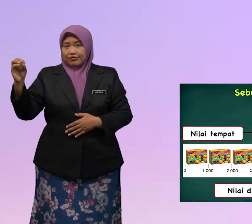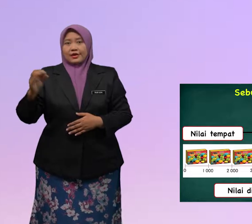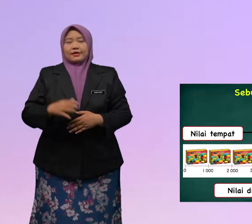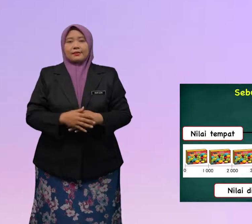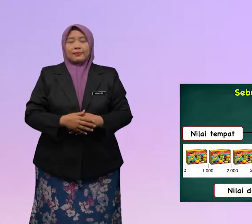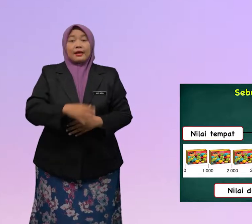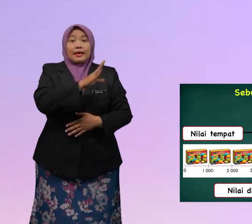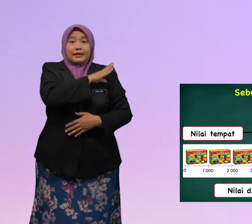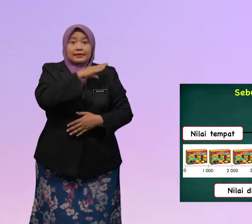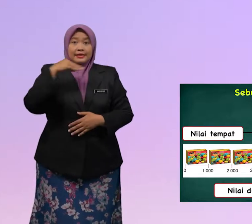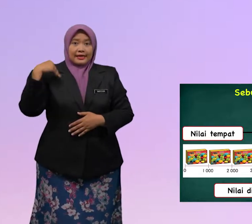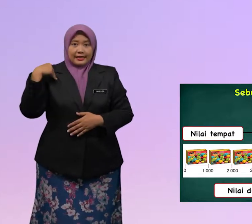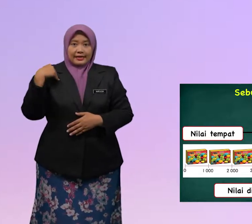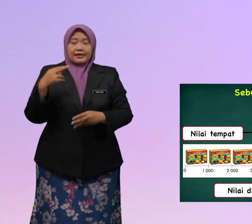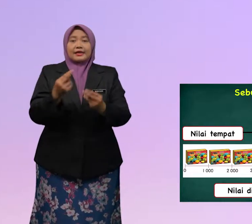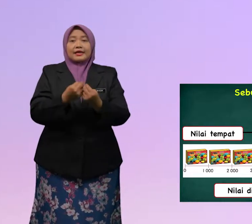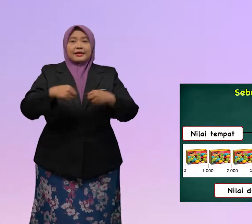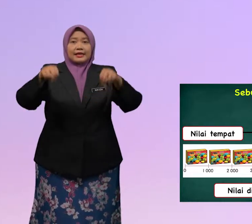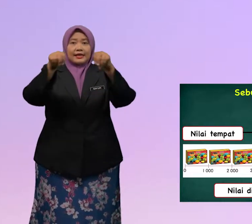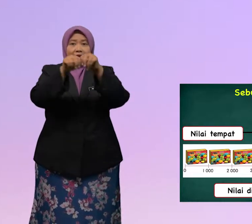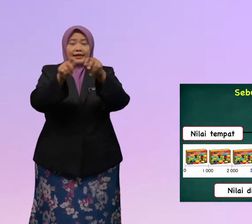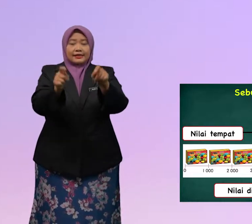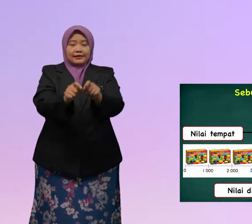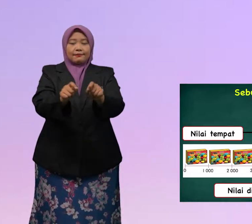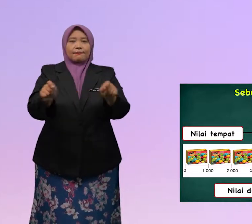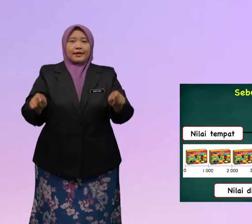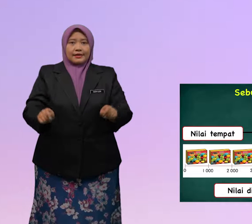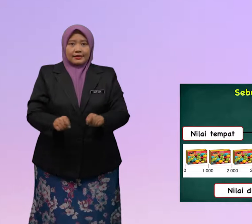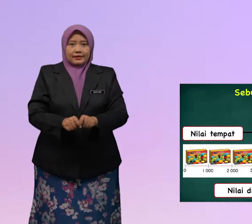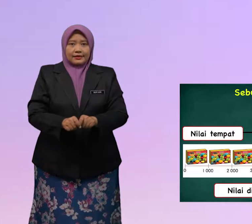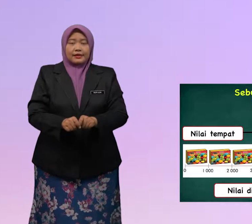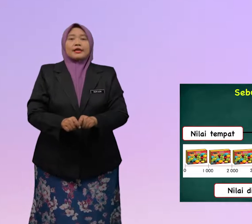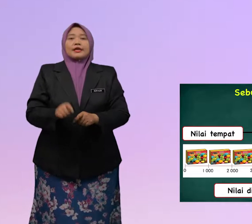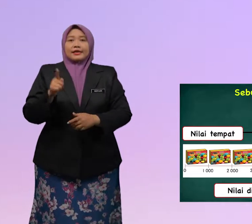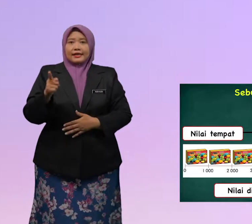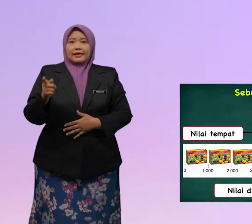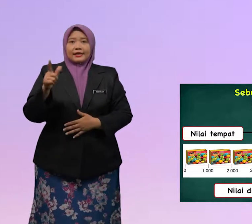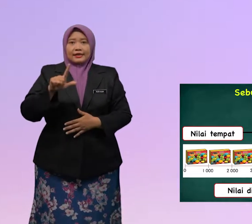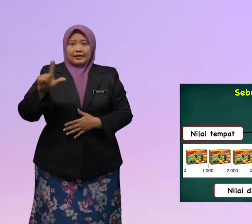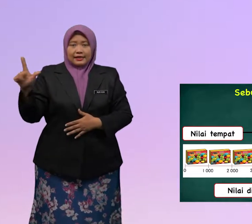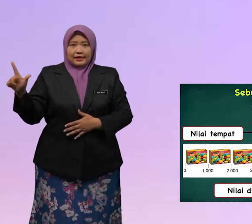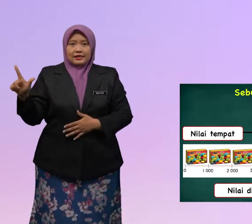5000 dan nilai tempatnya ialah